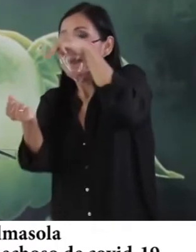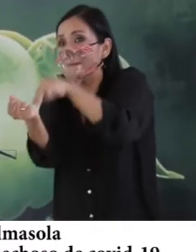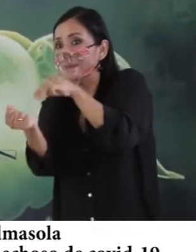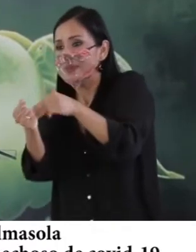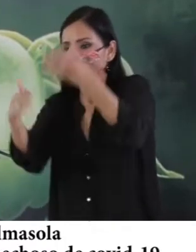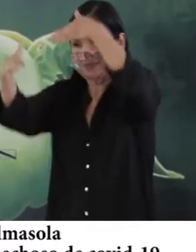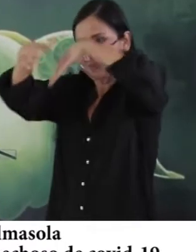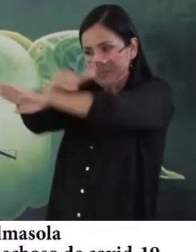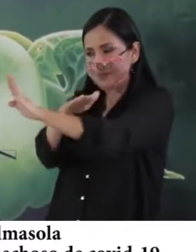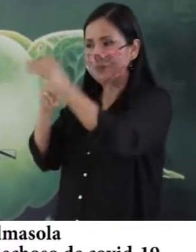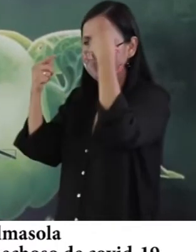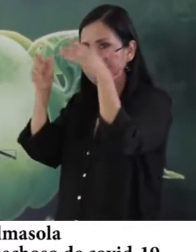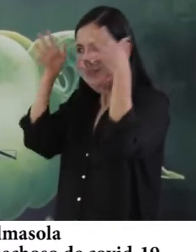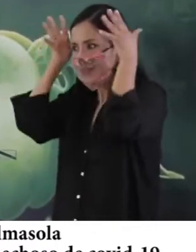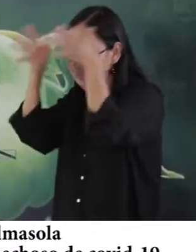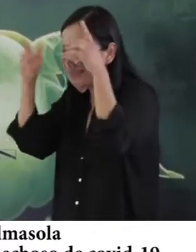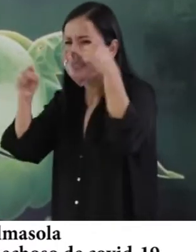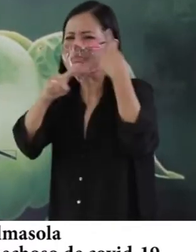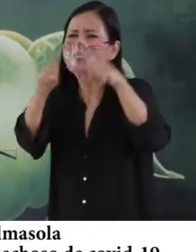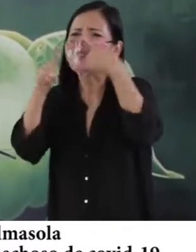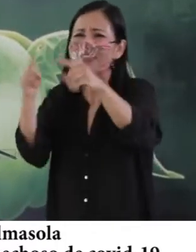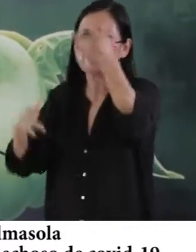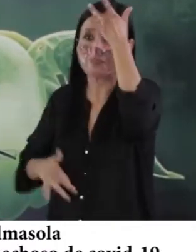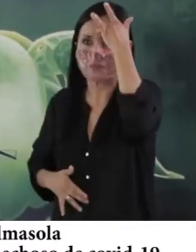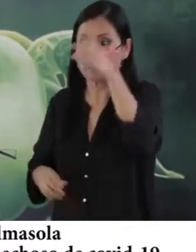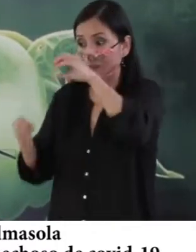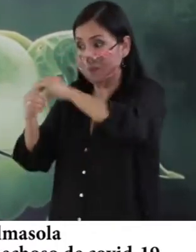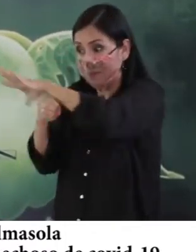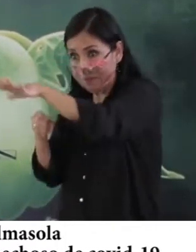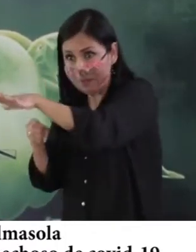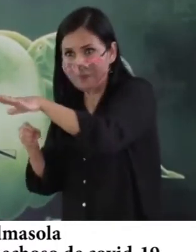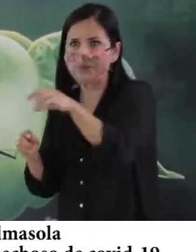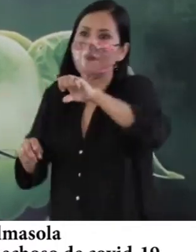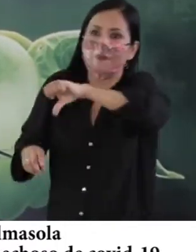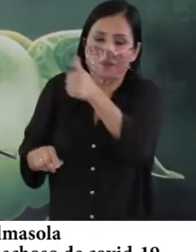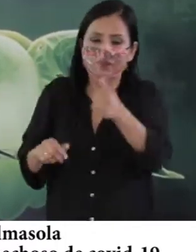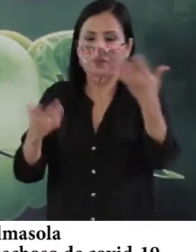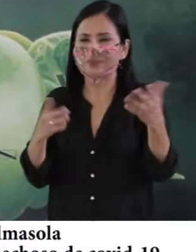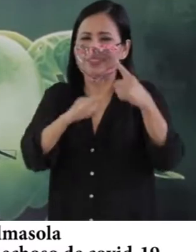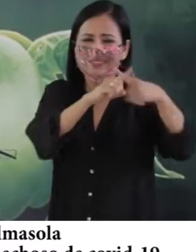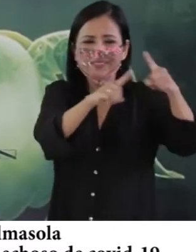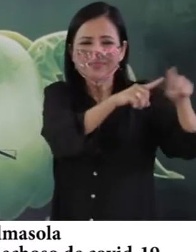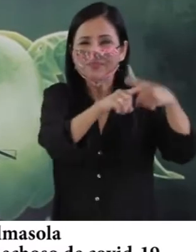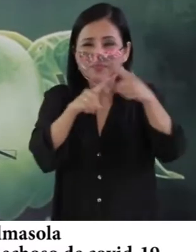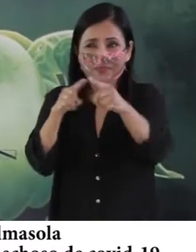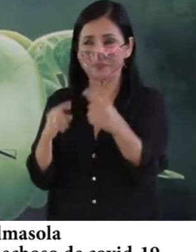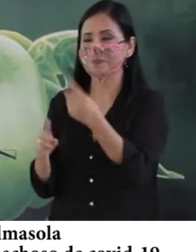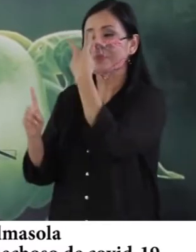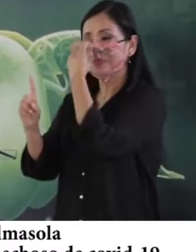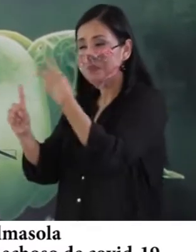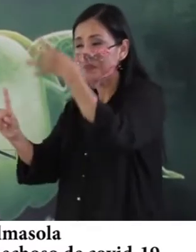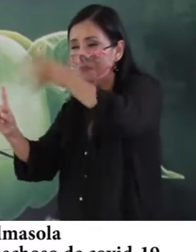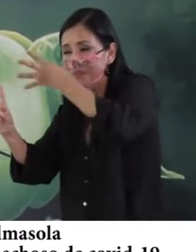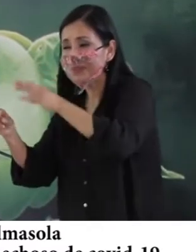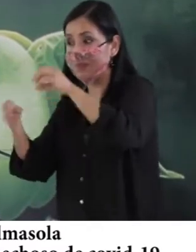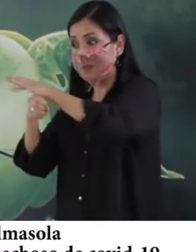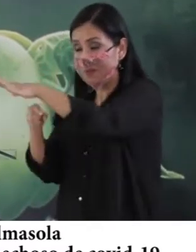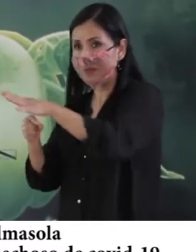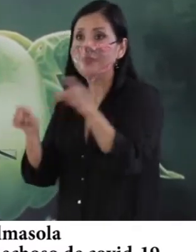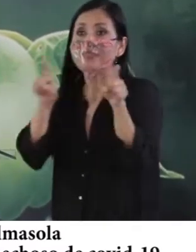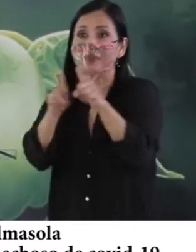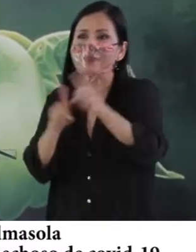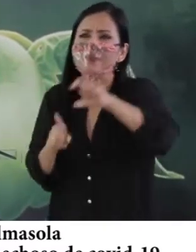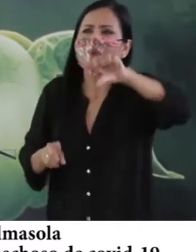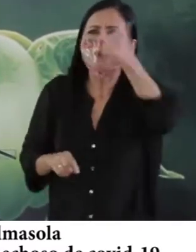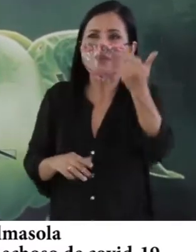entrado para poder atender diversas patologías, no solamente a las personas que tengan sospechas de coronavirus, pero también así